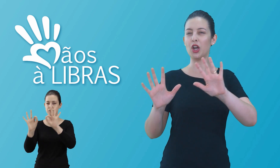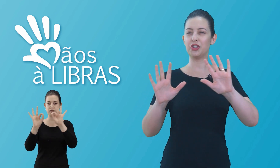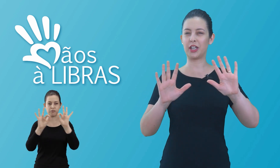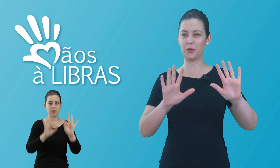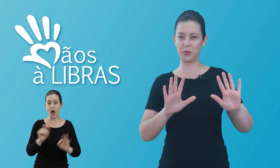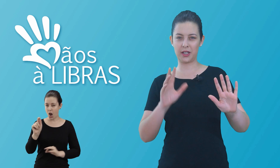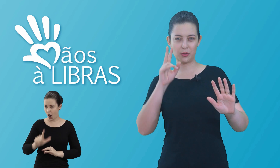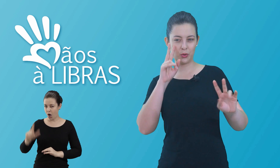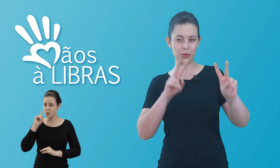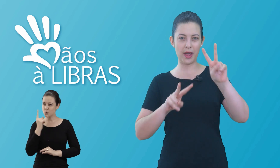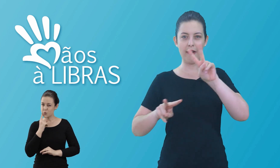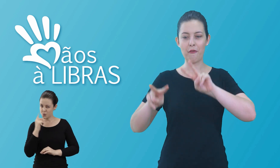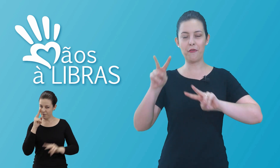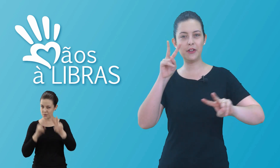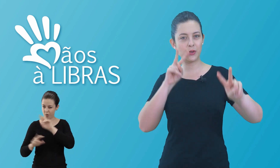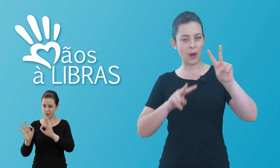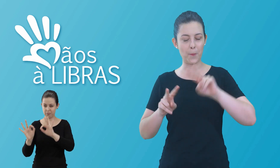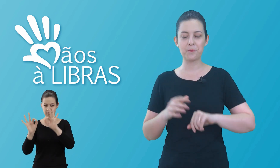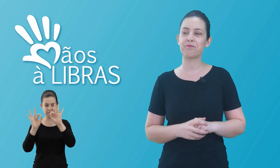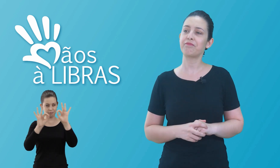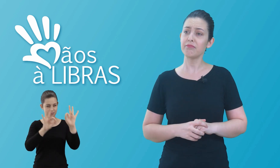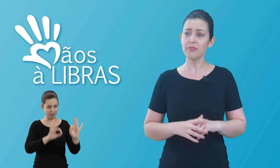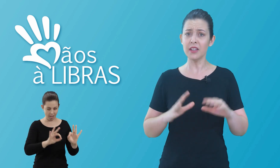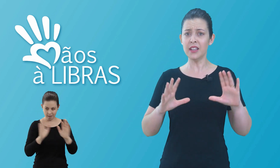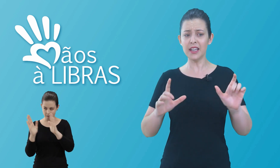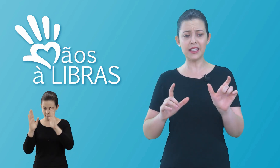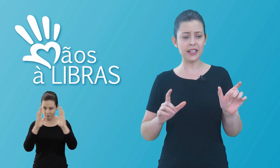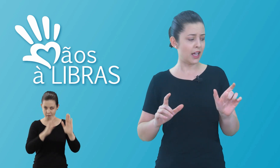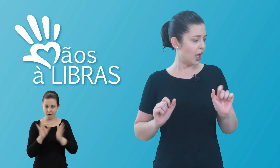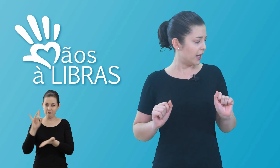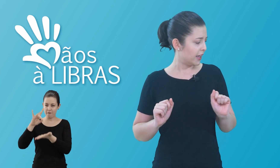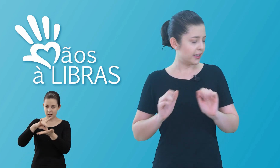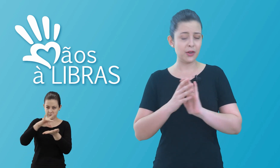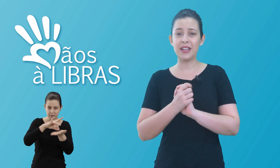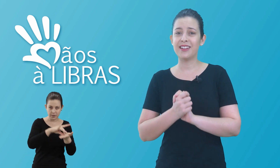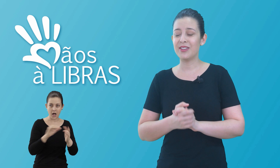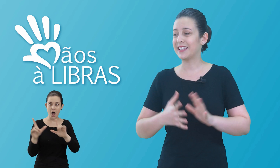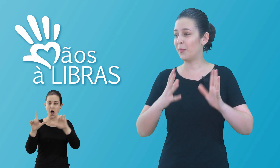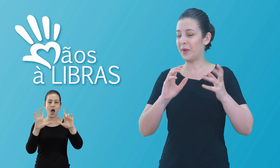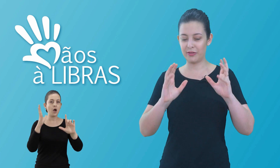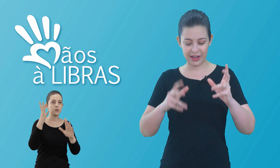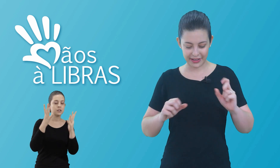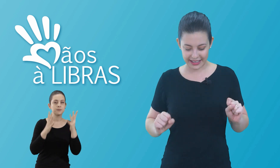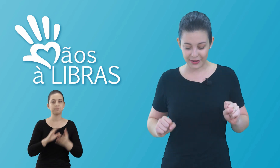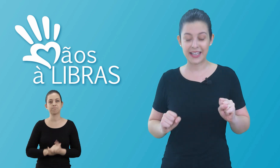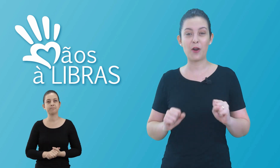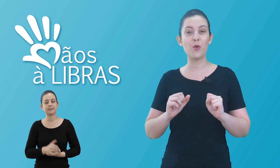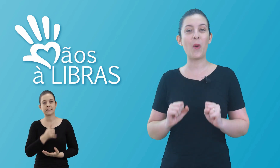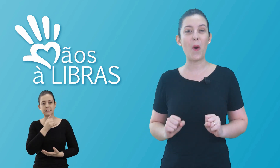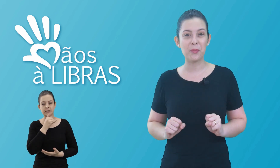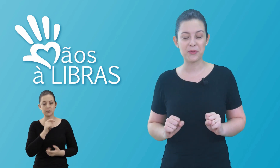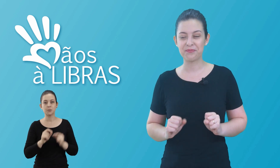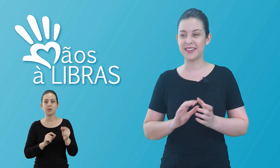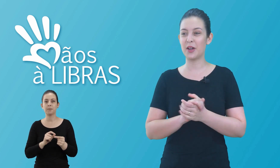a lógica da comunicação do surdo é visual. E aí, eu ia dar um exemplo, mas não vai ficar legal aqui, que é